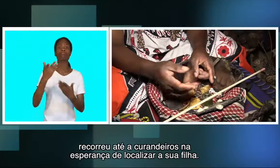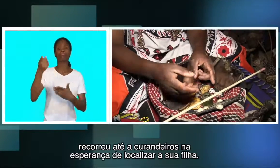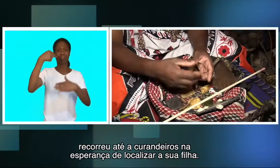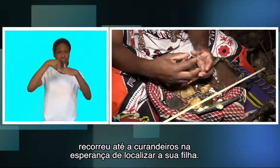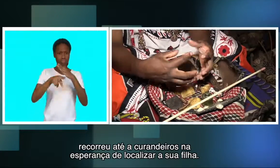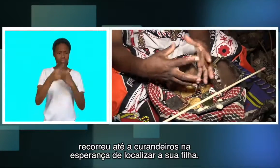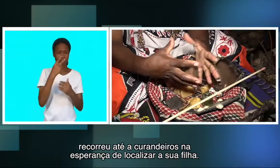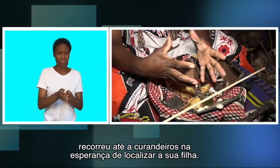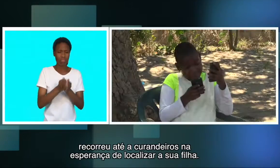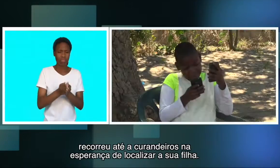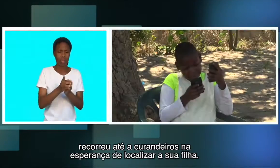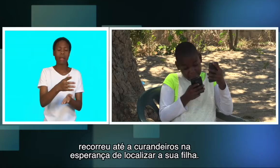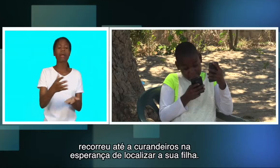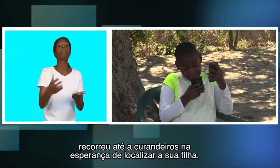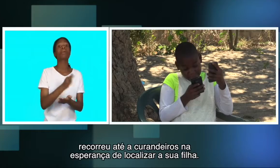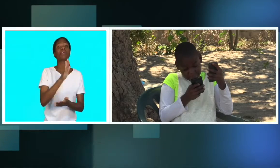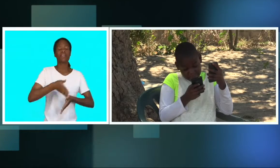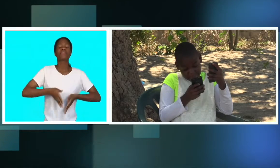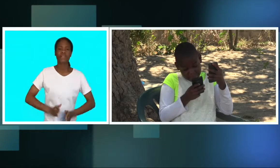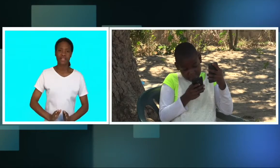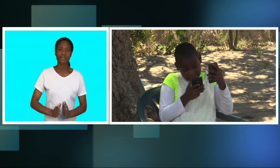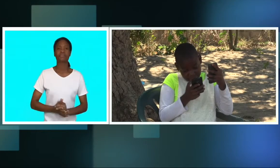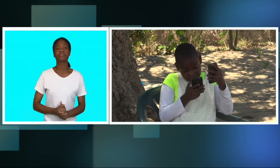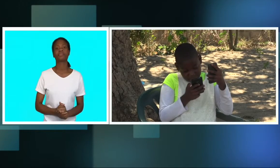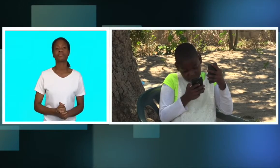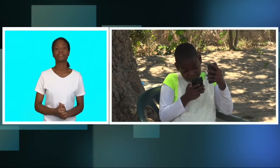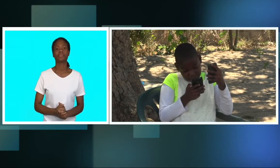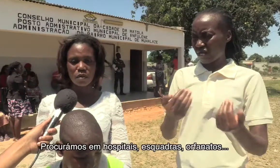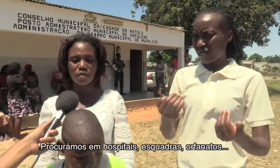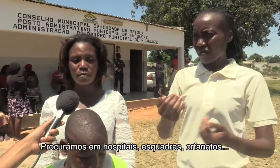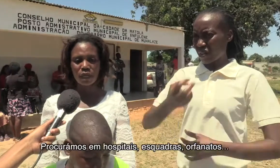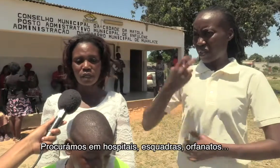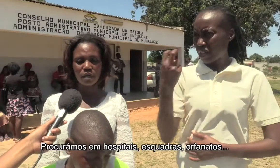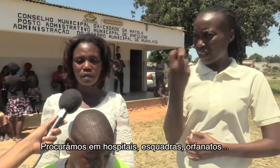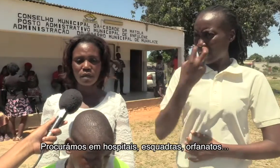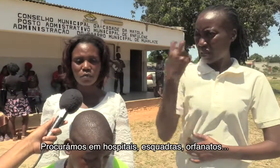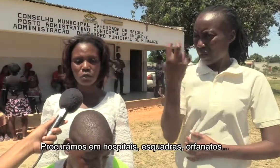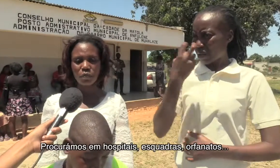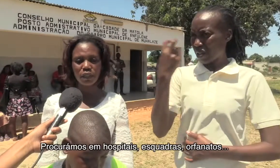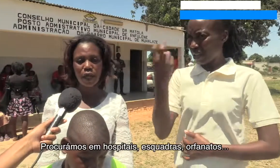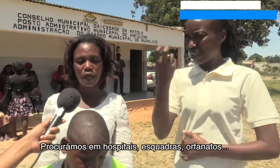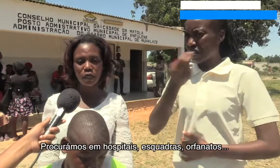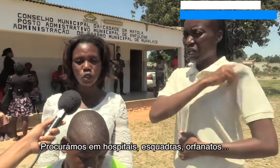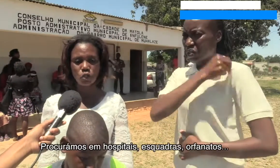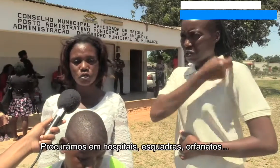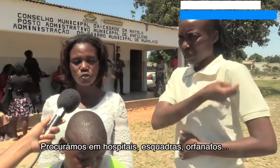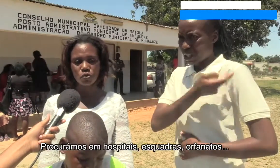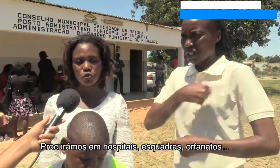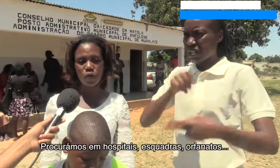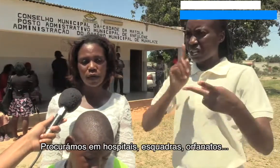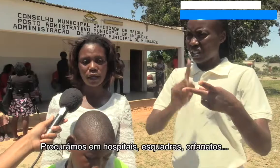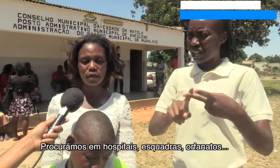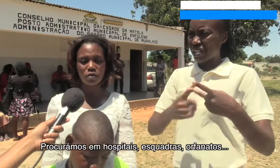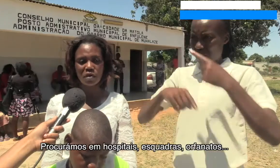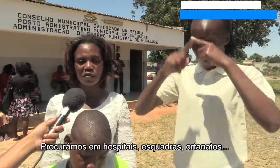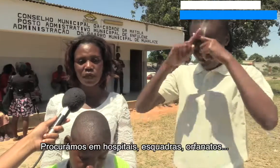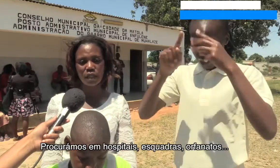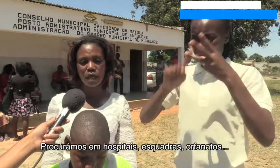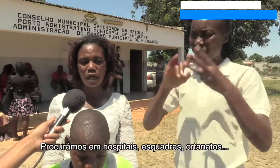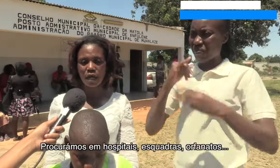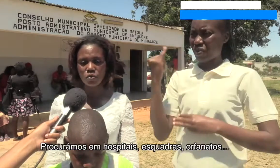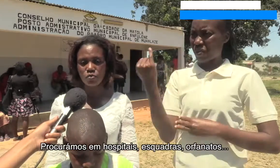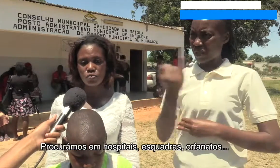esperança de localizar a sua filha. Foram até hospitais, as quadras,